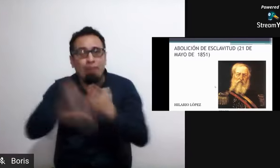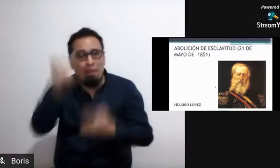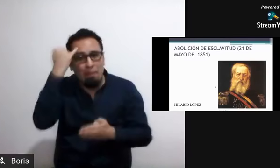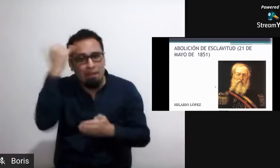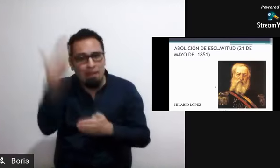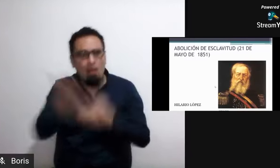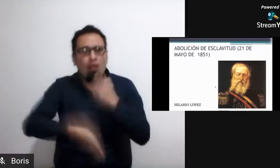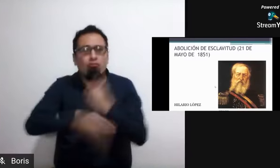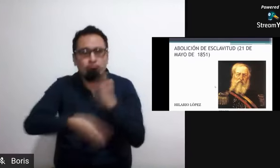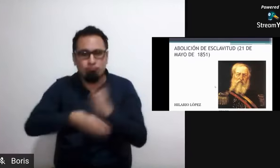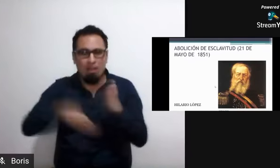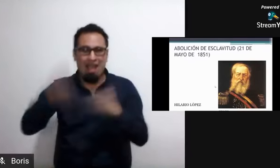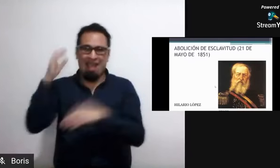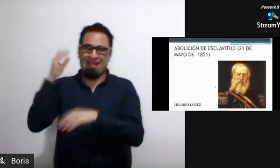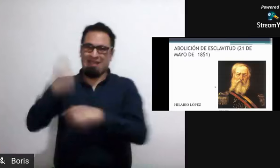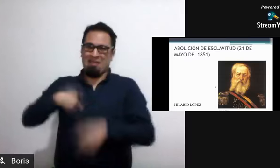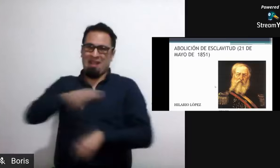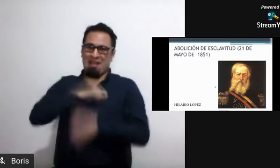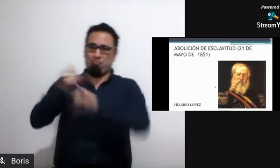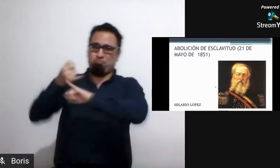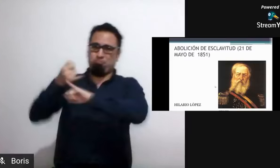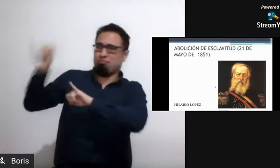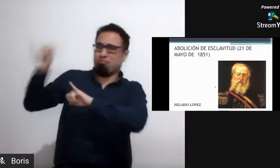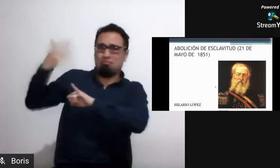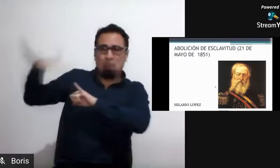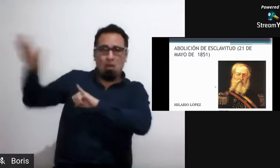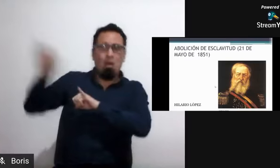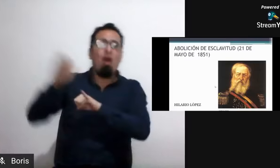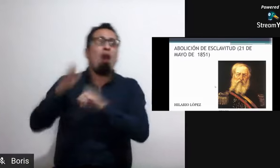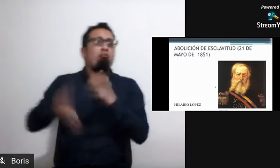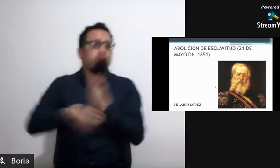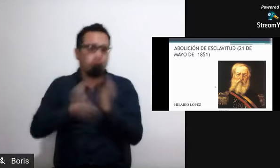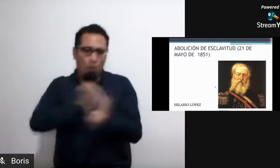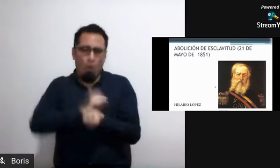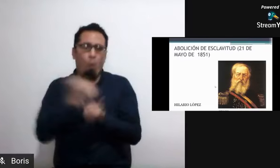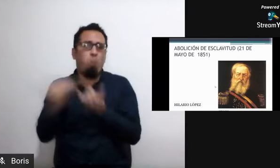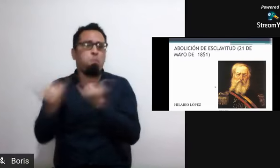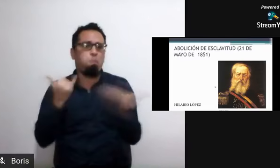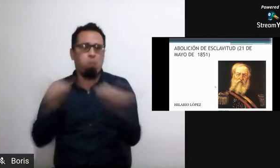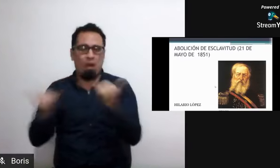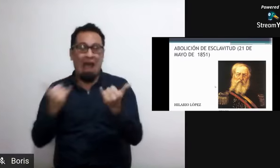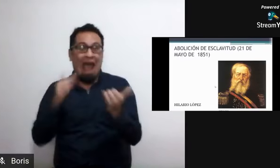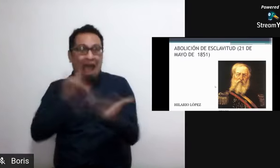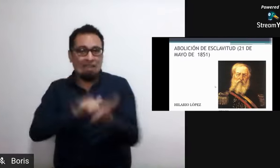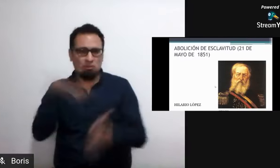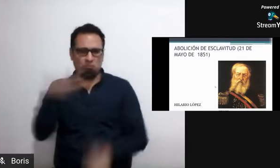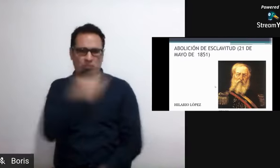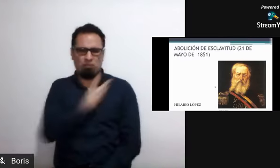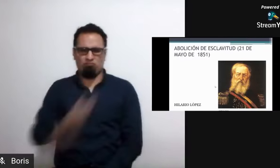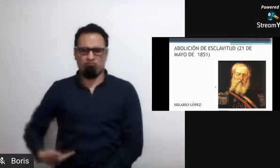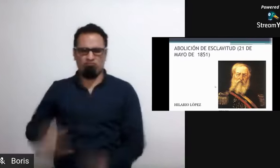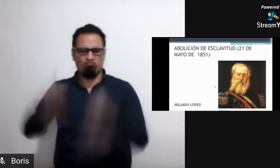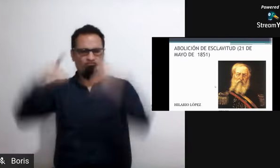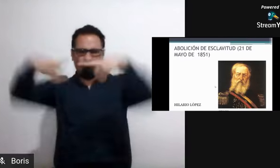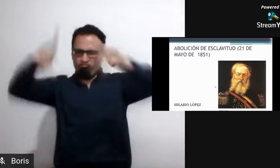de los liberales y los conservadores. Sin embargo, tenemos que entender que en ese periodo de tiempo aún existía